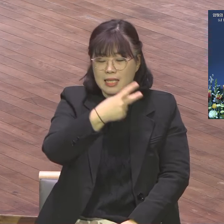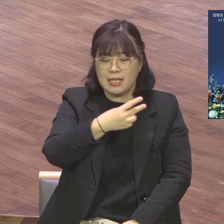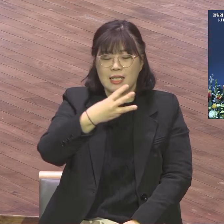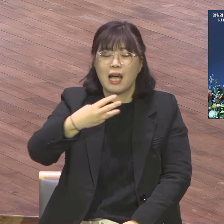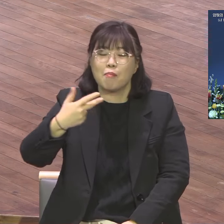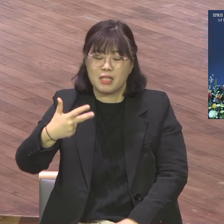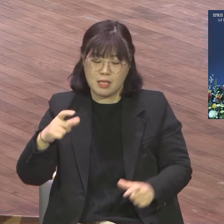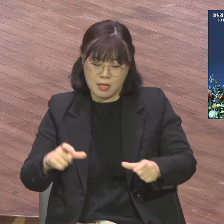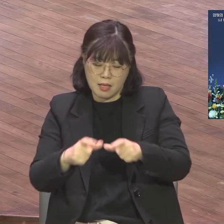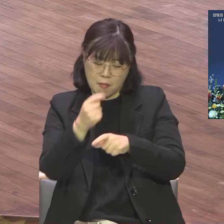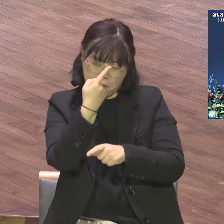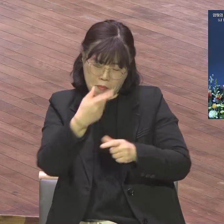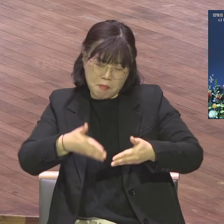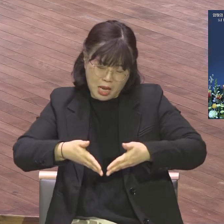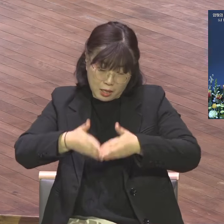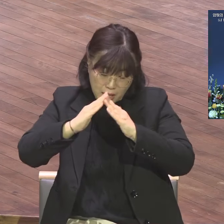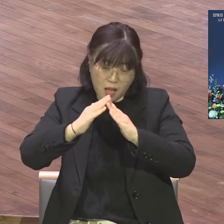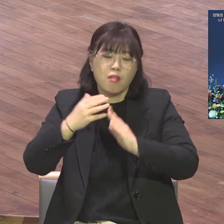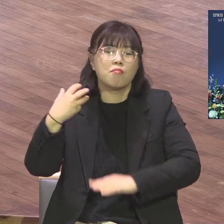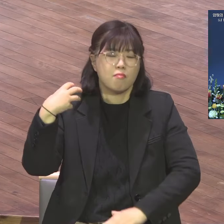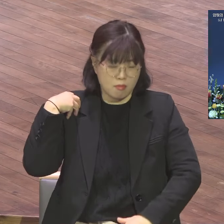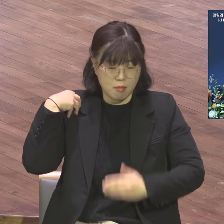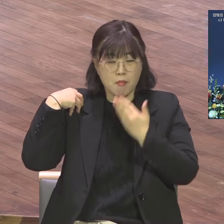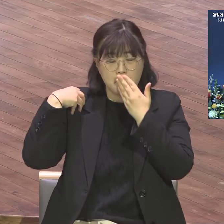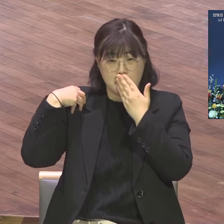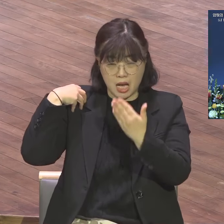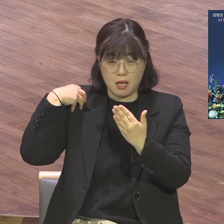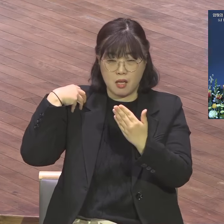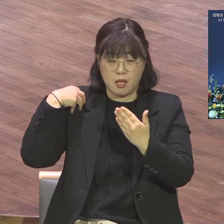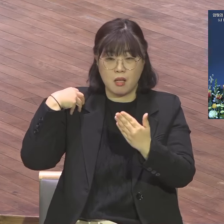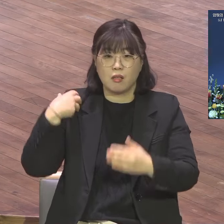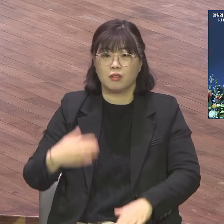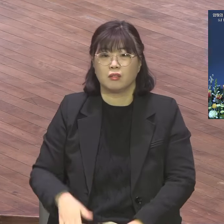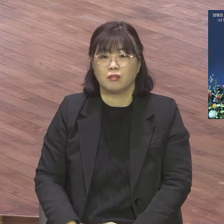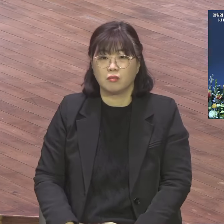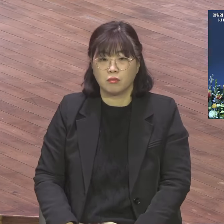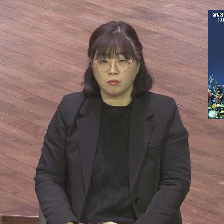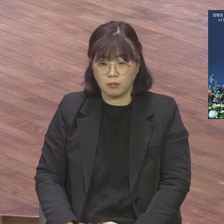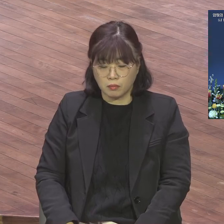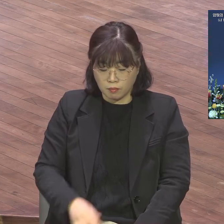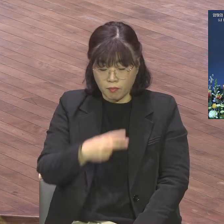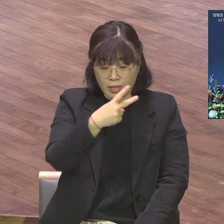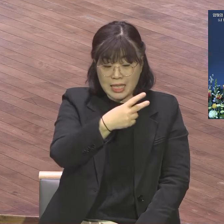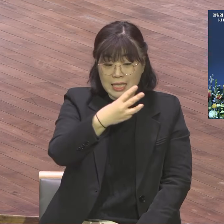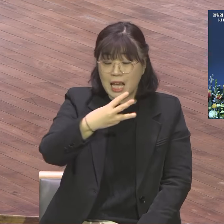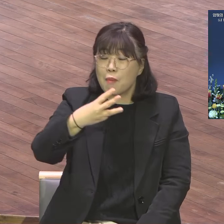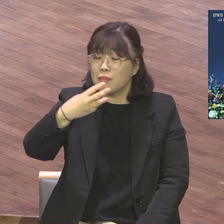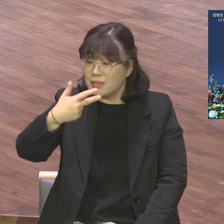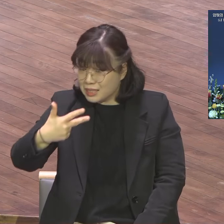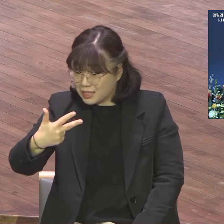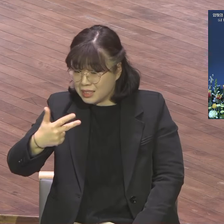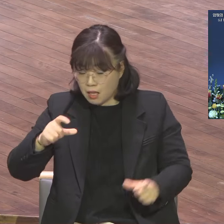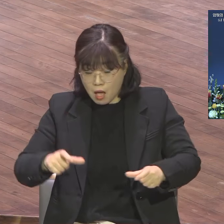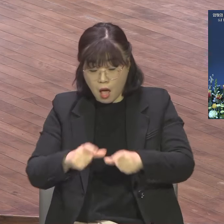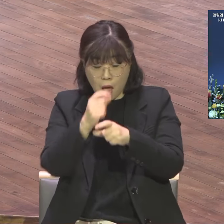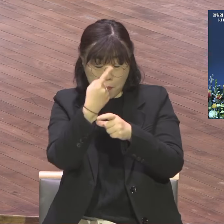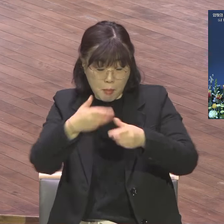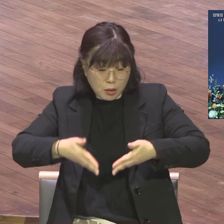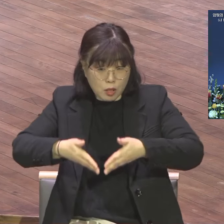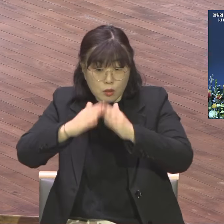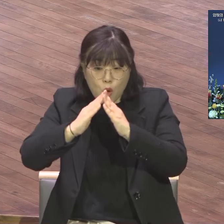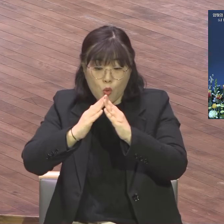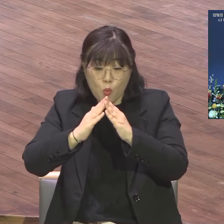있다. 237 망대 이 통로가 바로 3.1조 3운동이다. 3.1조 3운동 가장